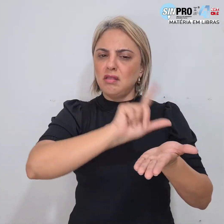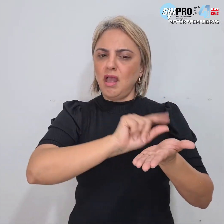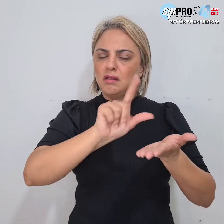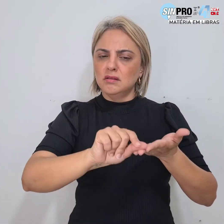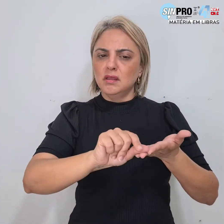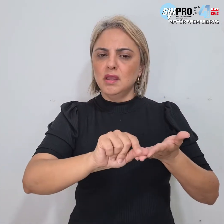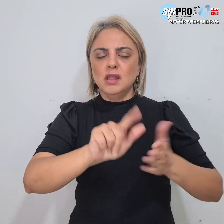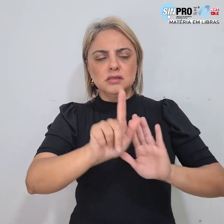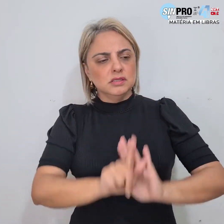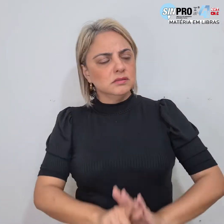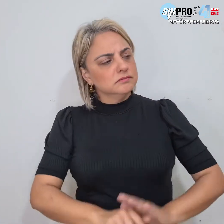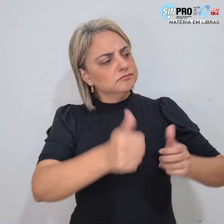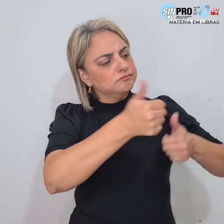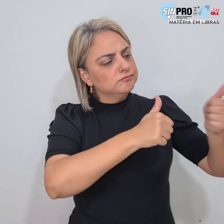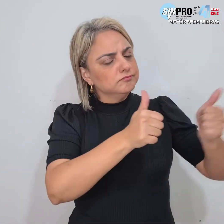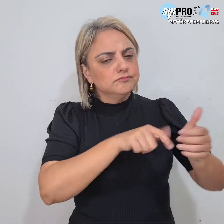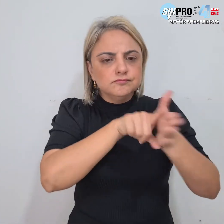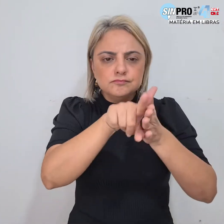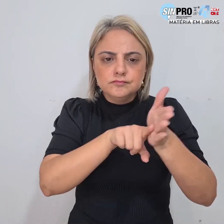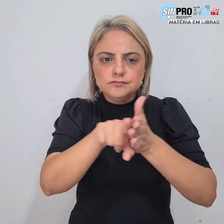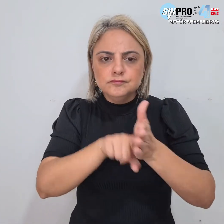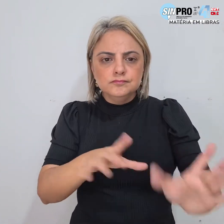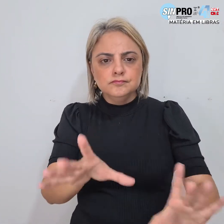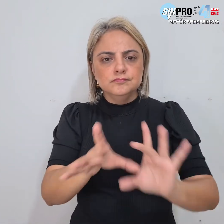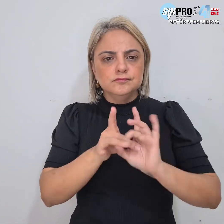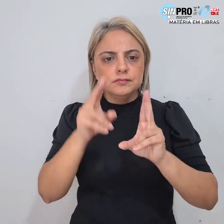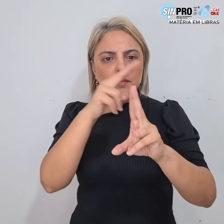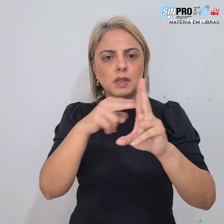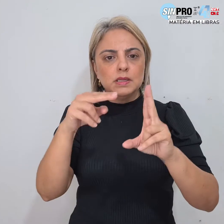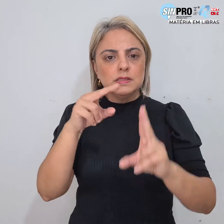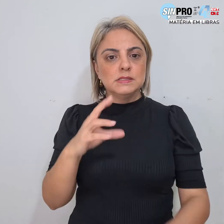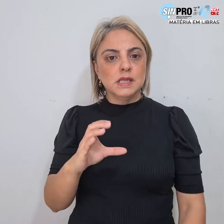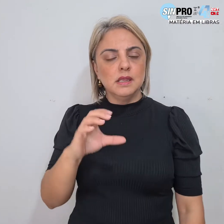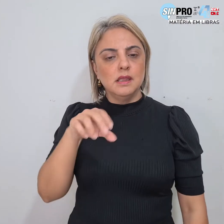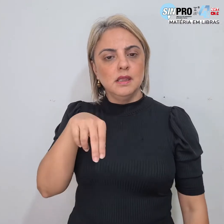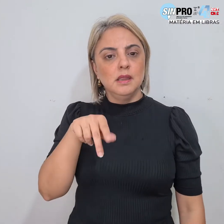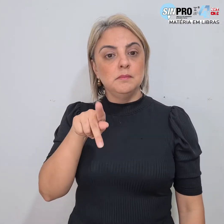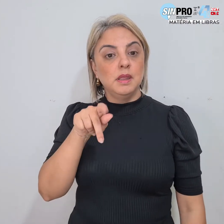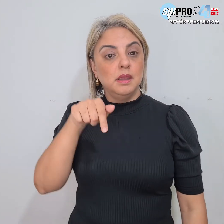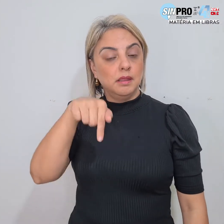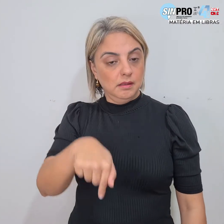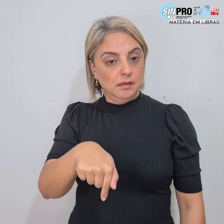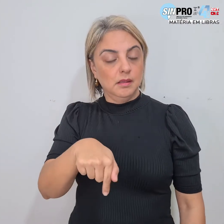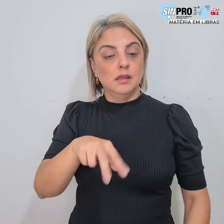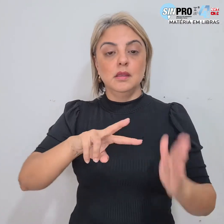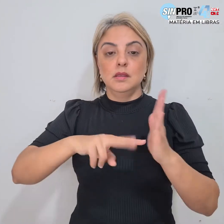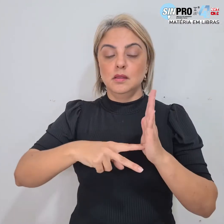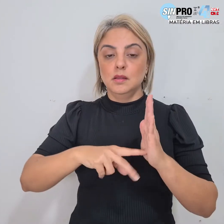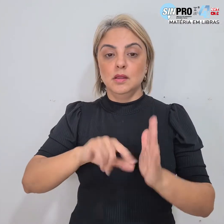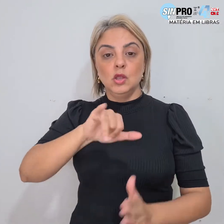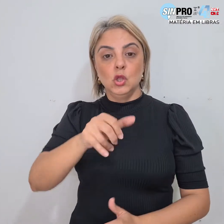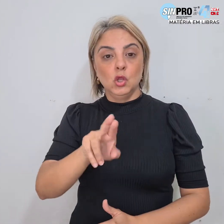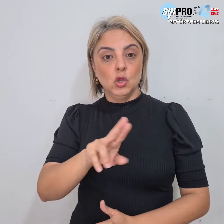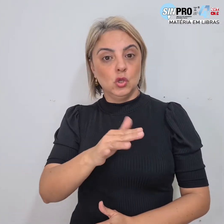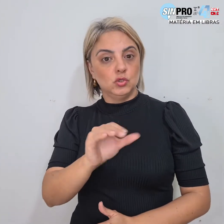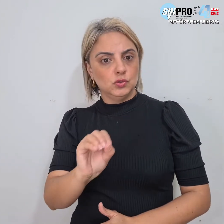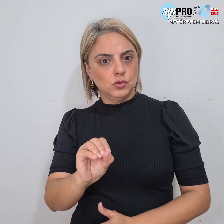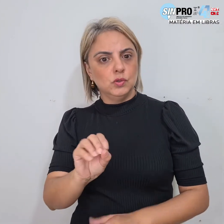avaliação e pesquisador vinculado à UNB e CNPq, e os diretores do CIMPRO, Júlio Barros